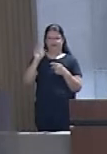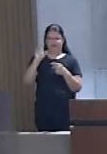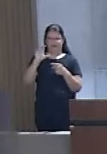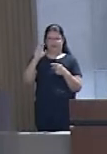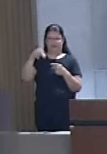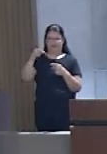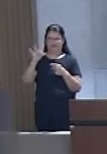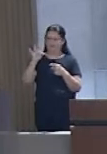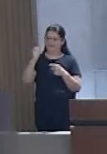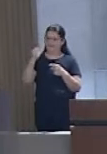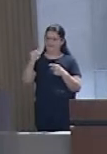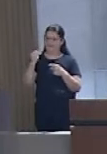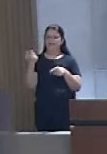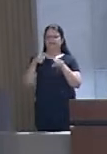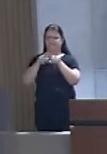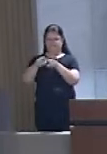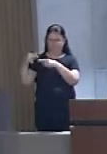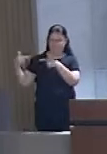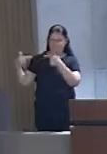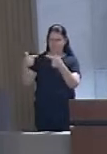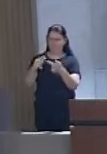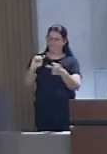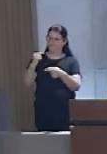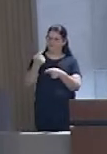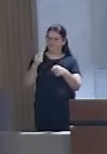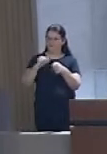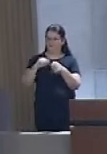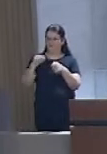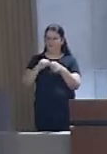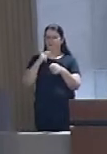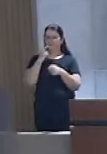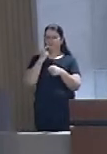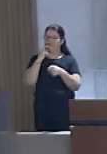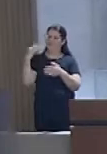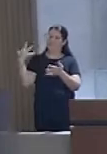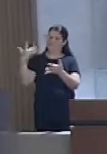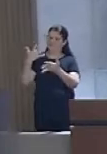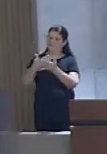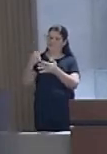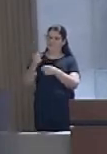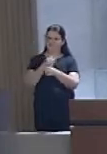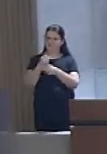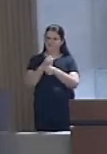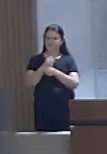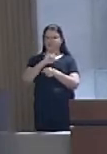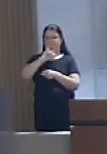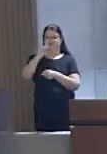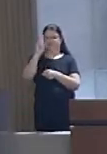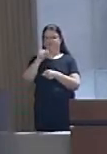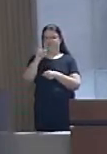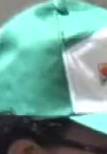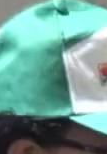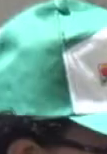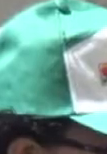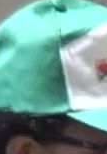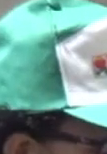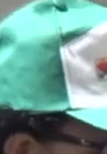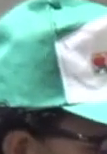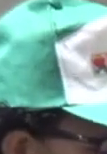CNTSS, um grande parceiro dessas lutas que nós temos feito nesses últimos anos, José Bonifácio do